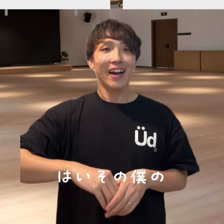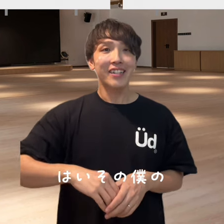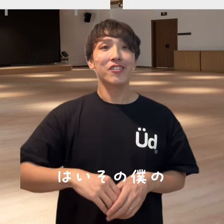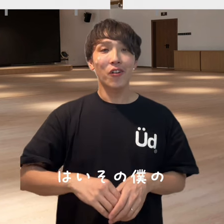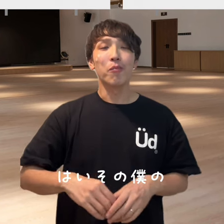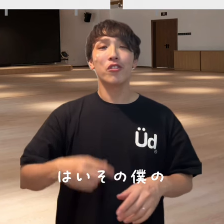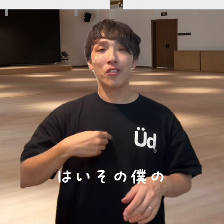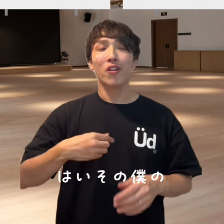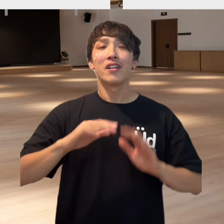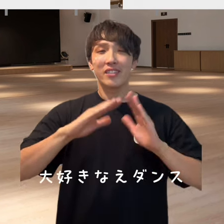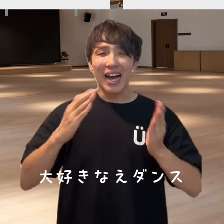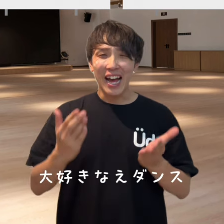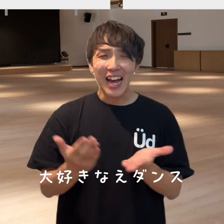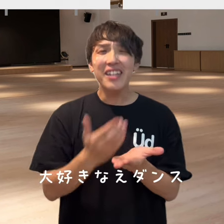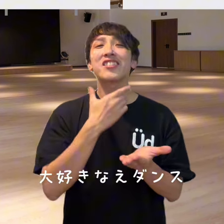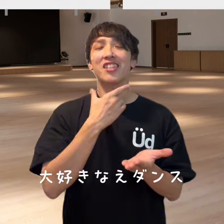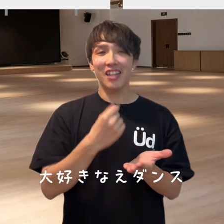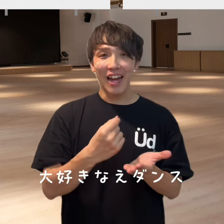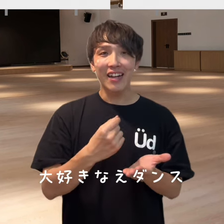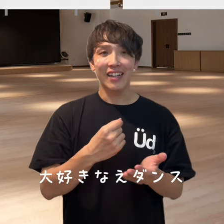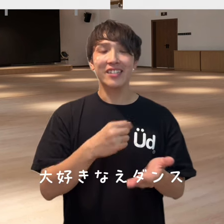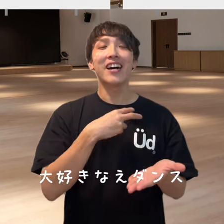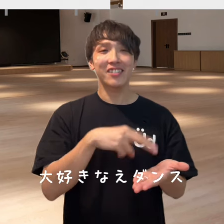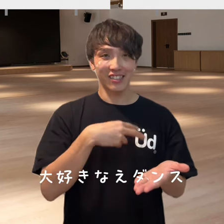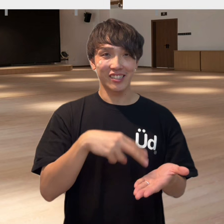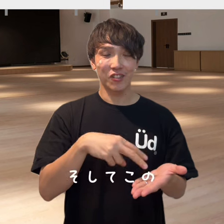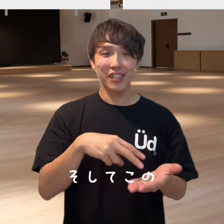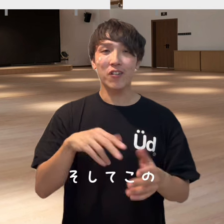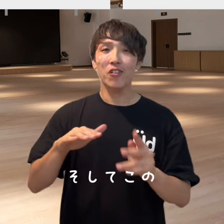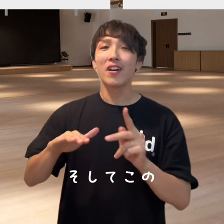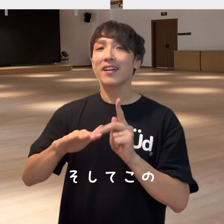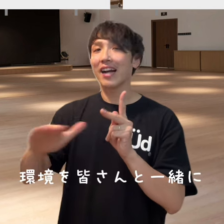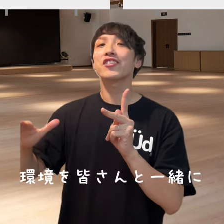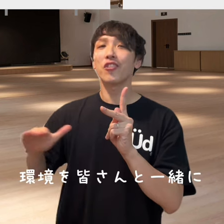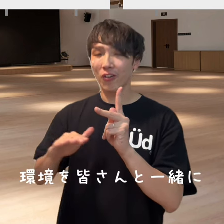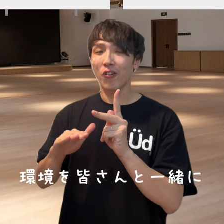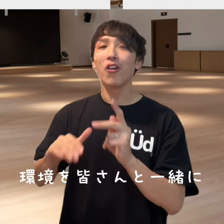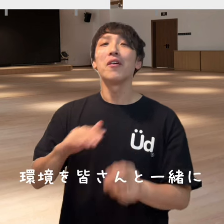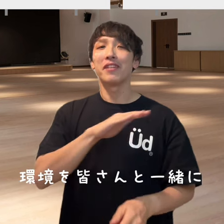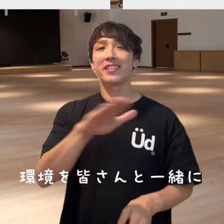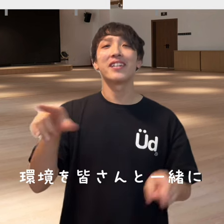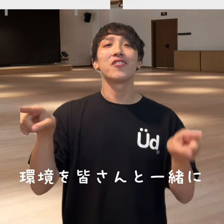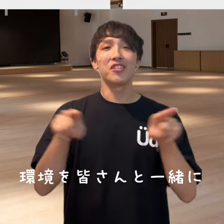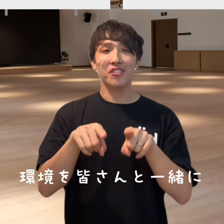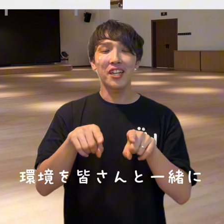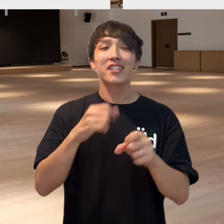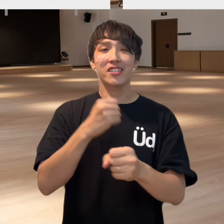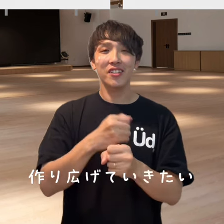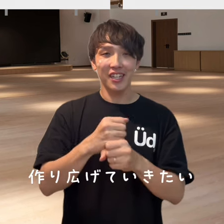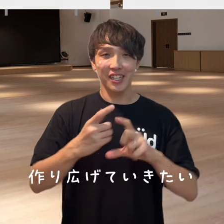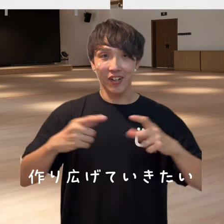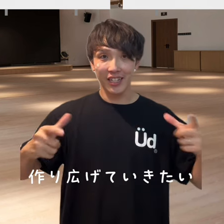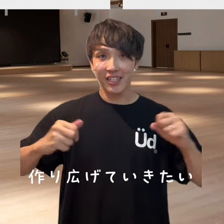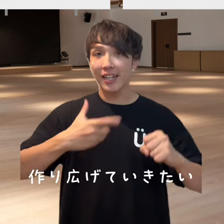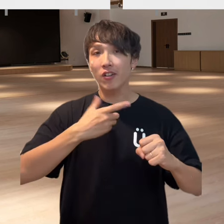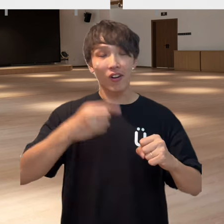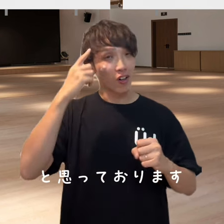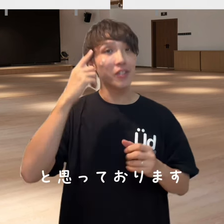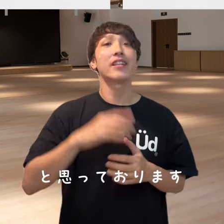い、その僕の大好きなダンス、そしてこの環境を皆さんと一緒に作り広げていきたいと思っ